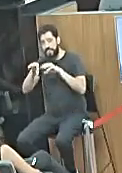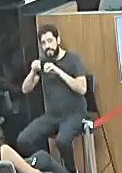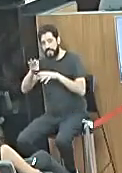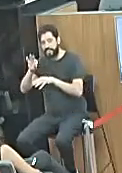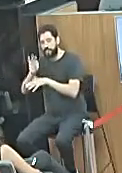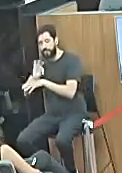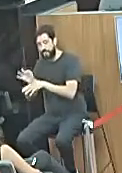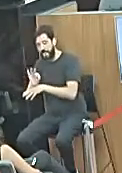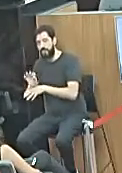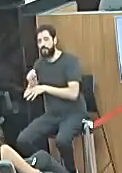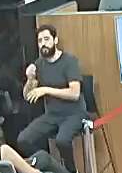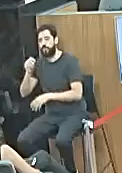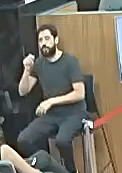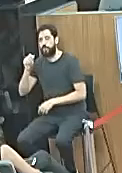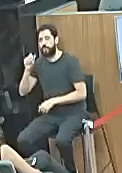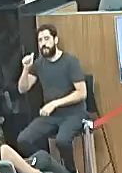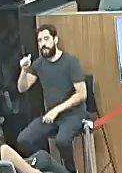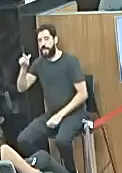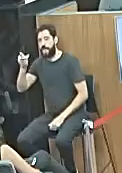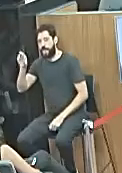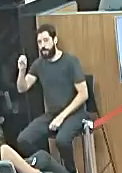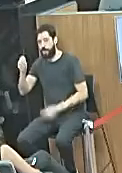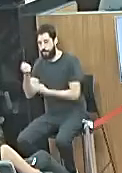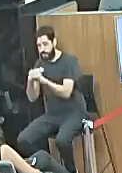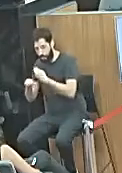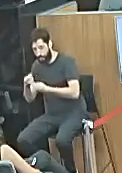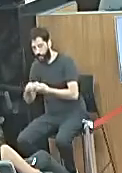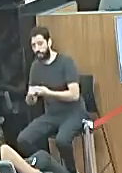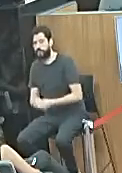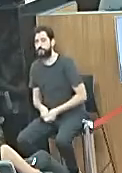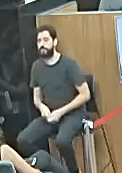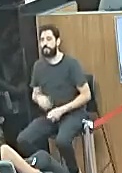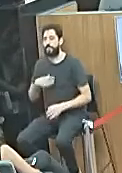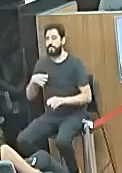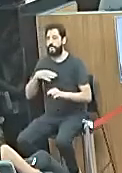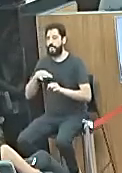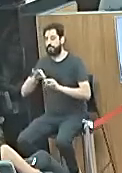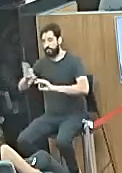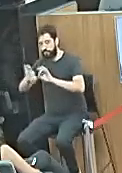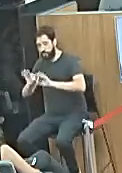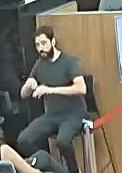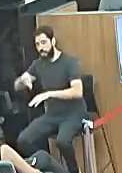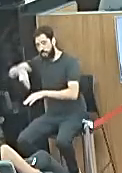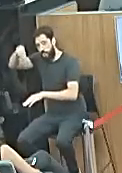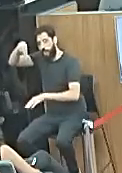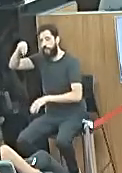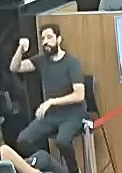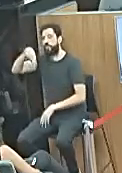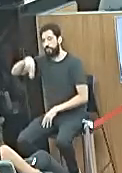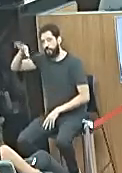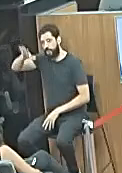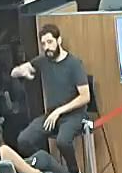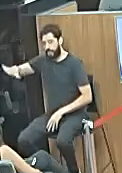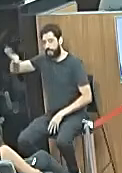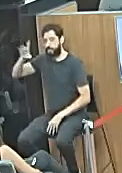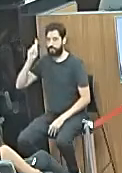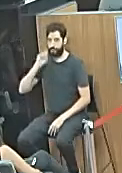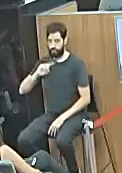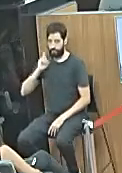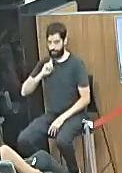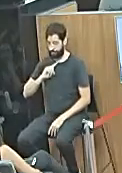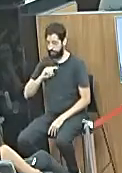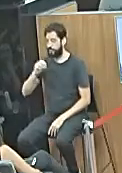0 49 desenvolvimento da infraestrutura do norte e nordeste de minas gerais 0 50